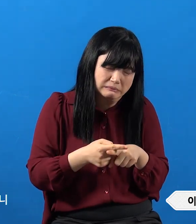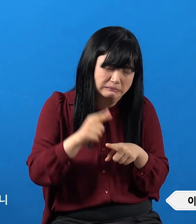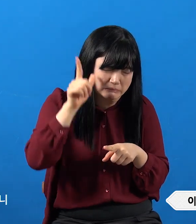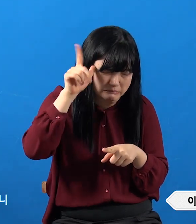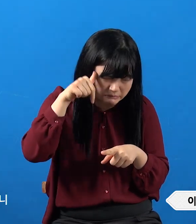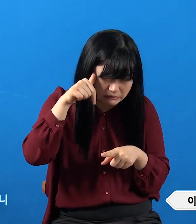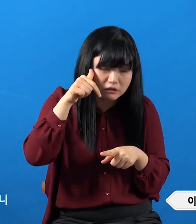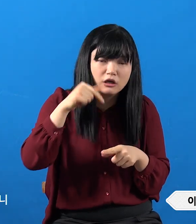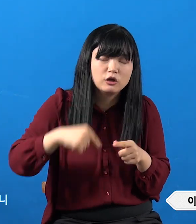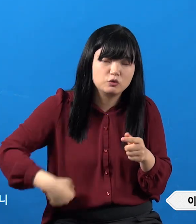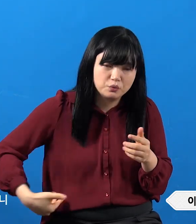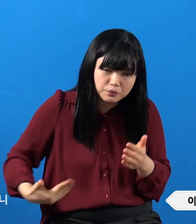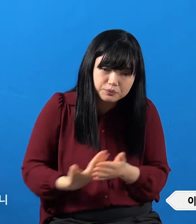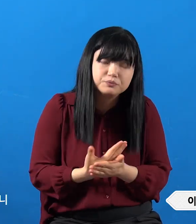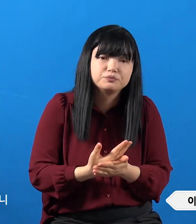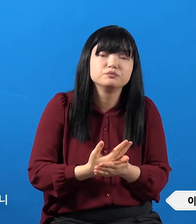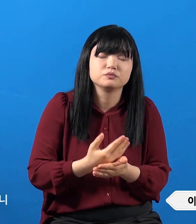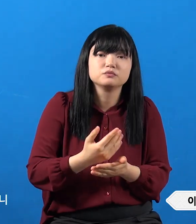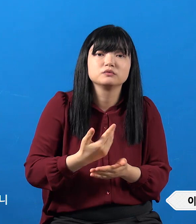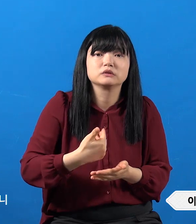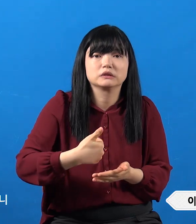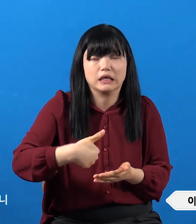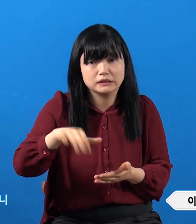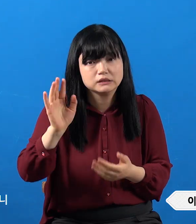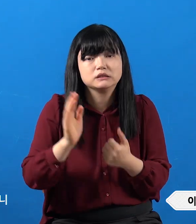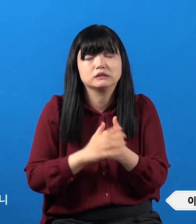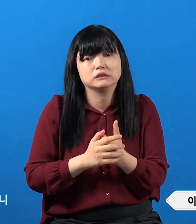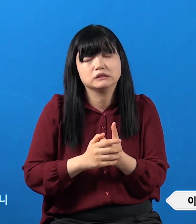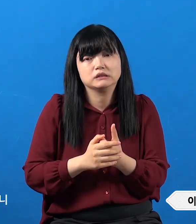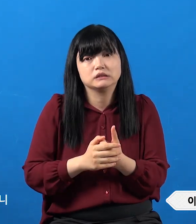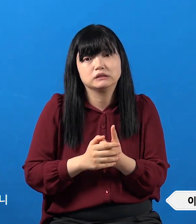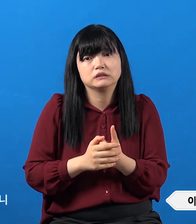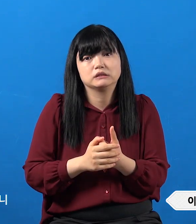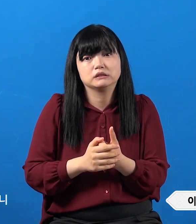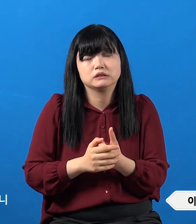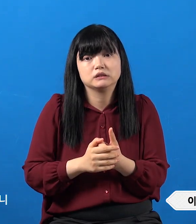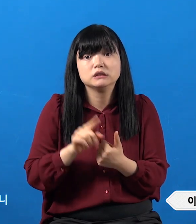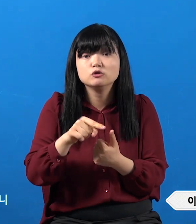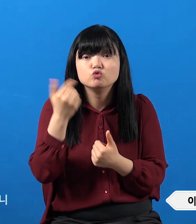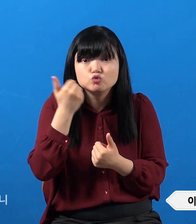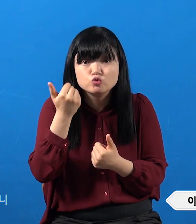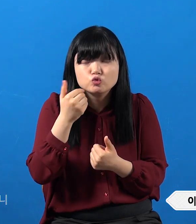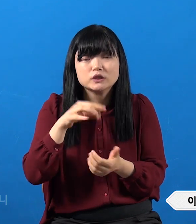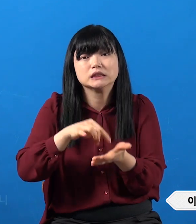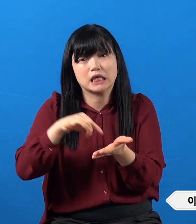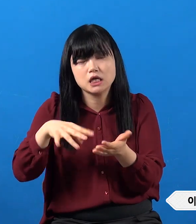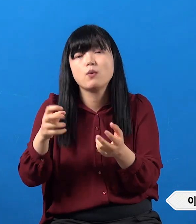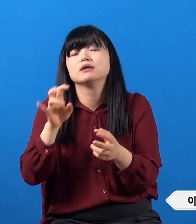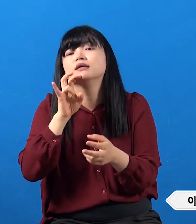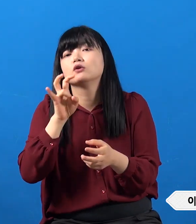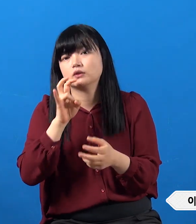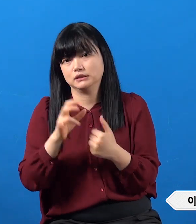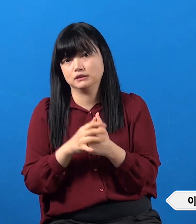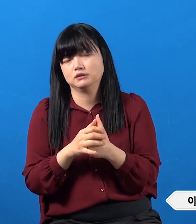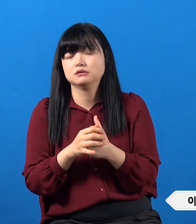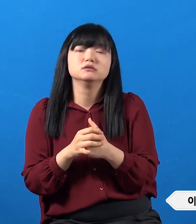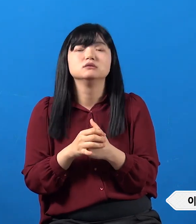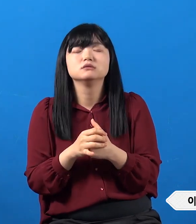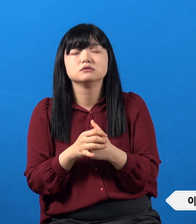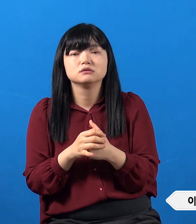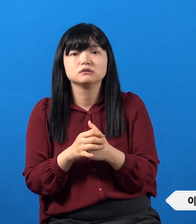후에 뉘우치고 갔으니, 이게 누구를 가르치는 거라고요? 세리와 창녀들이에요. 자,